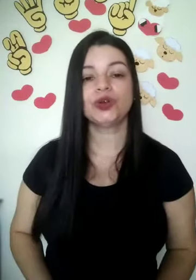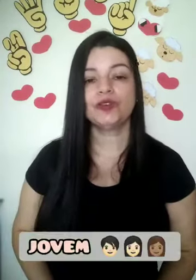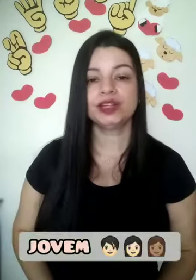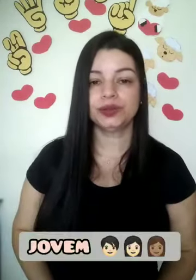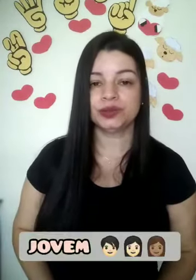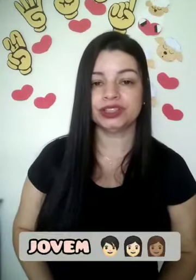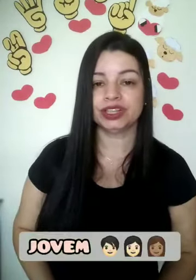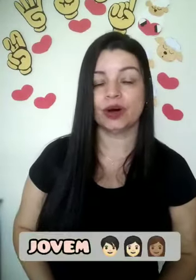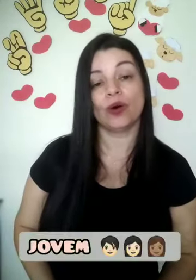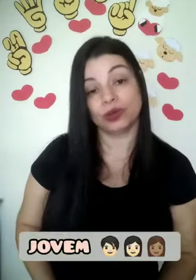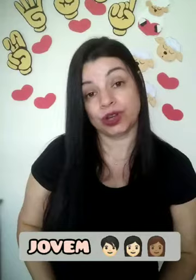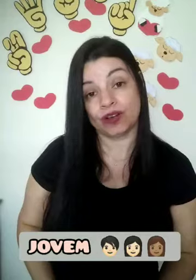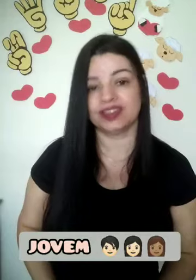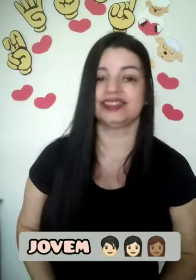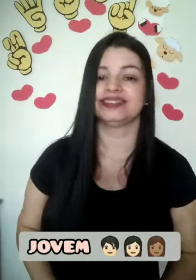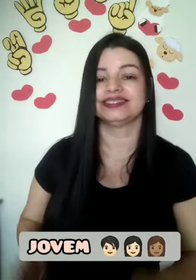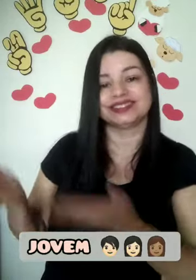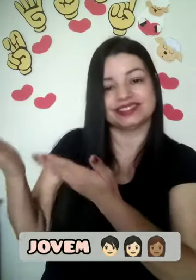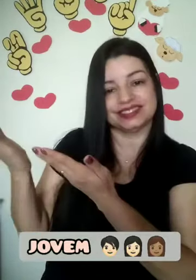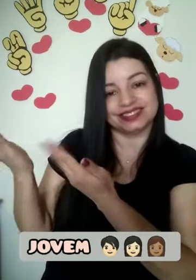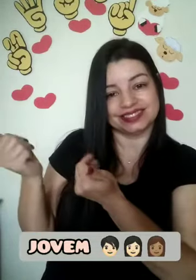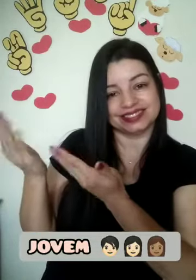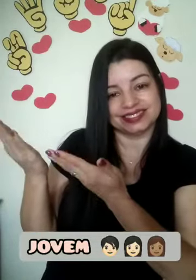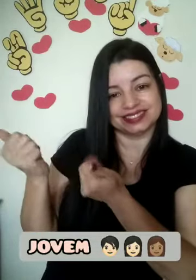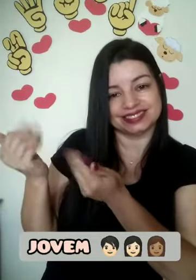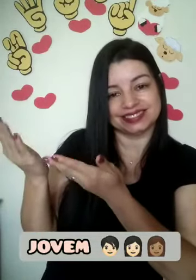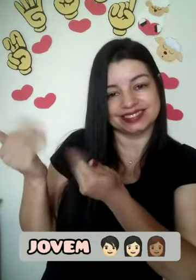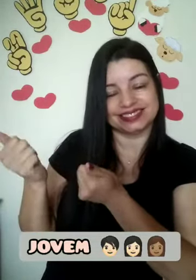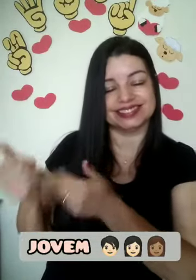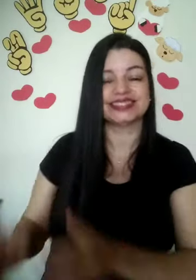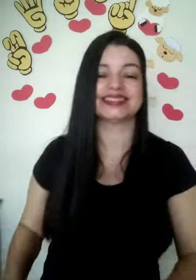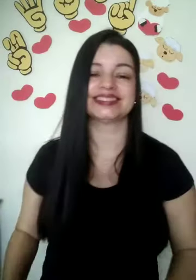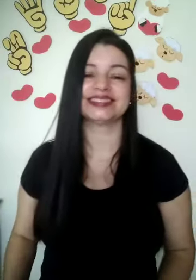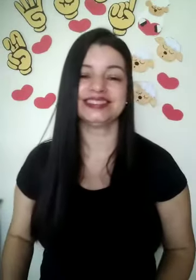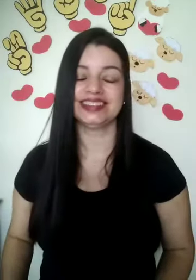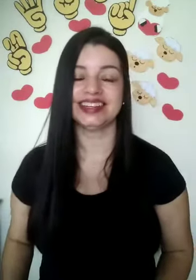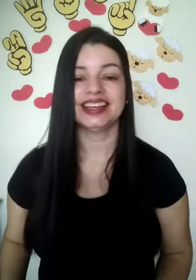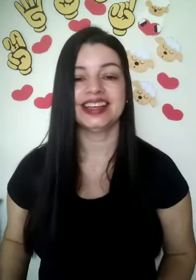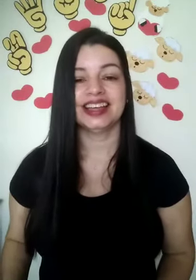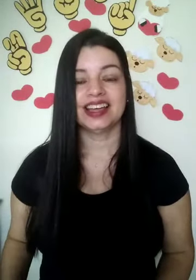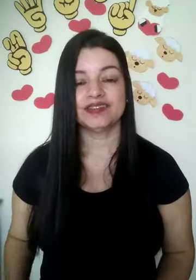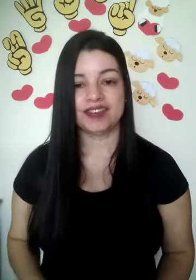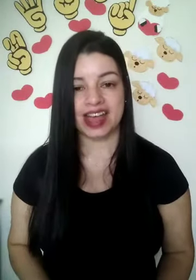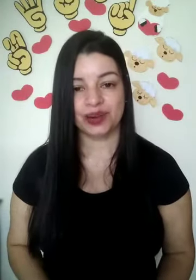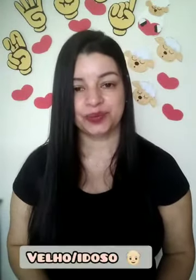juventude ou jovem, velho.